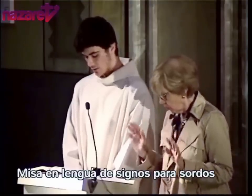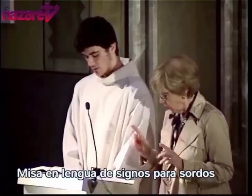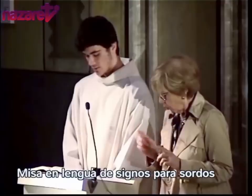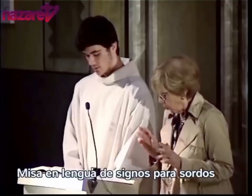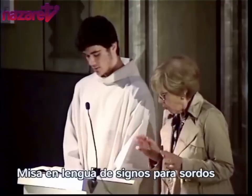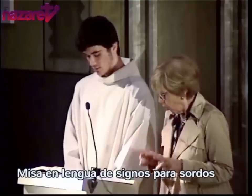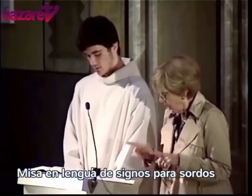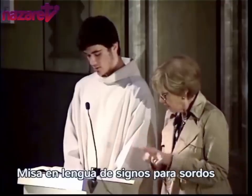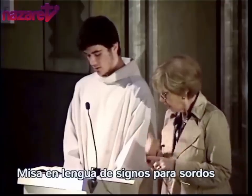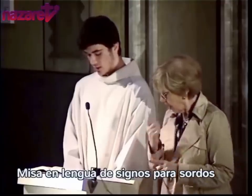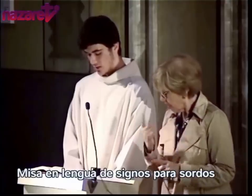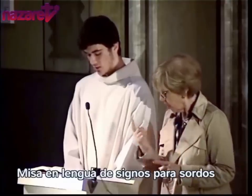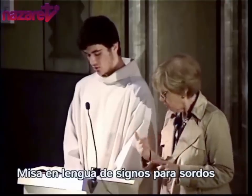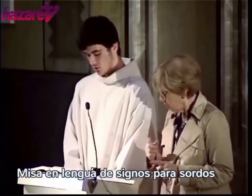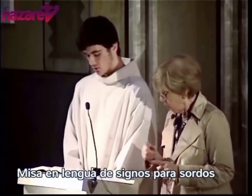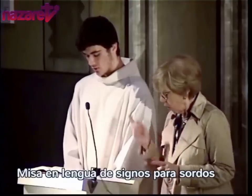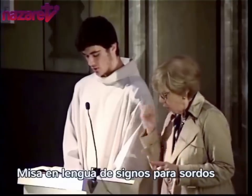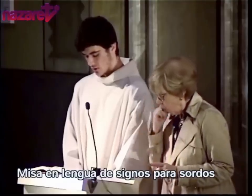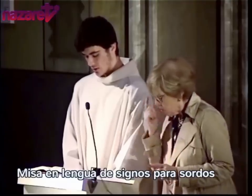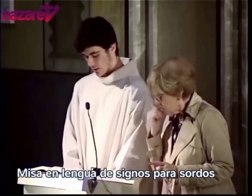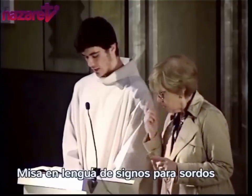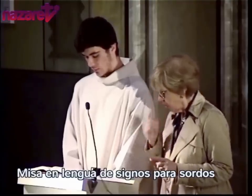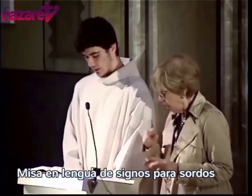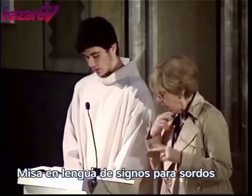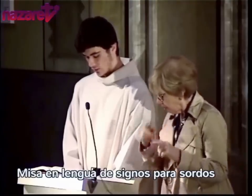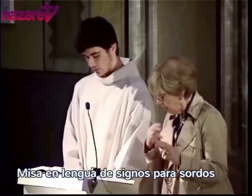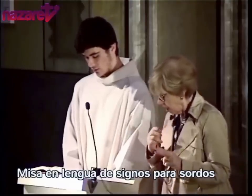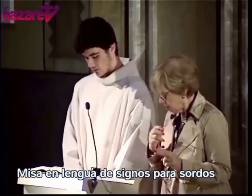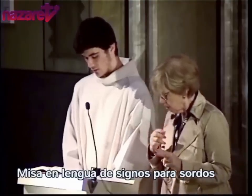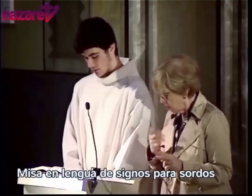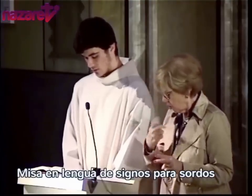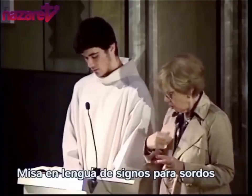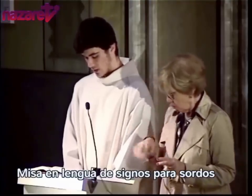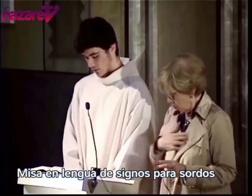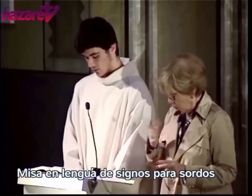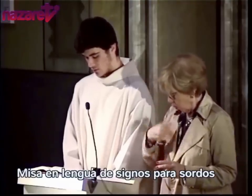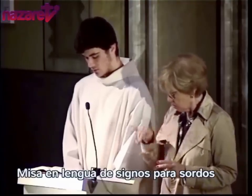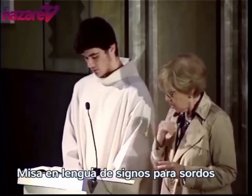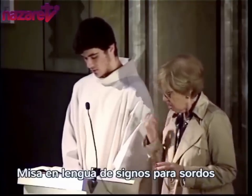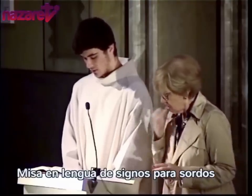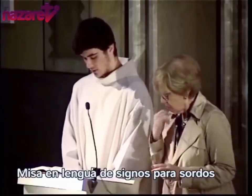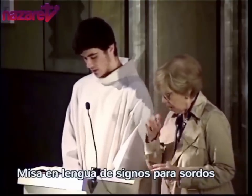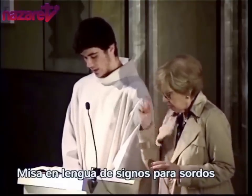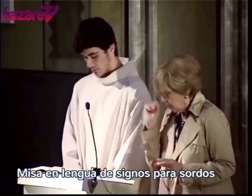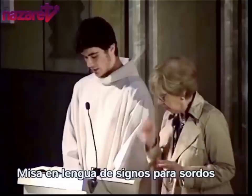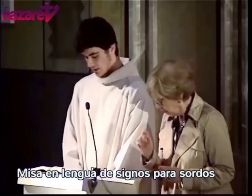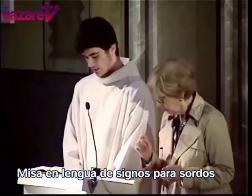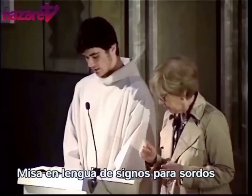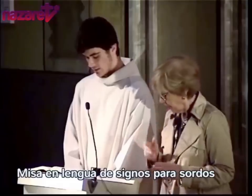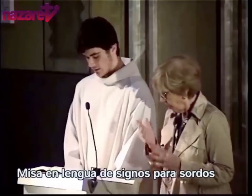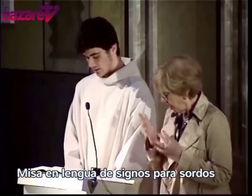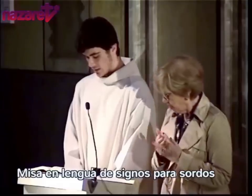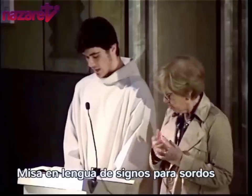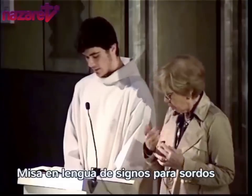nativa? Entre nosotros hay partos, medos,